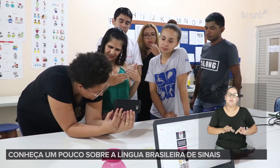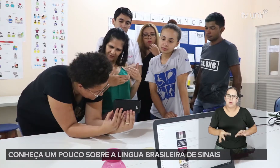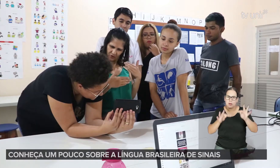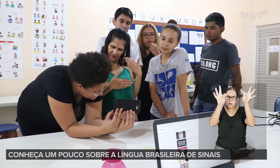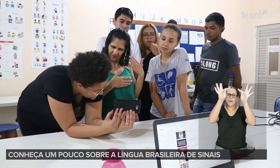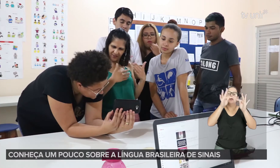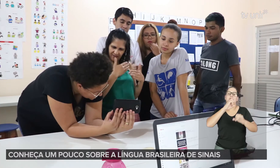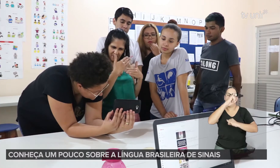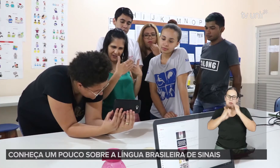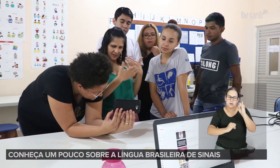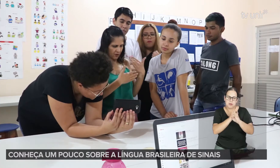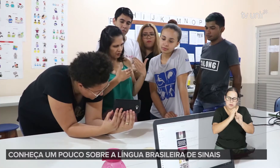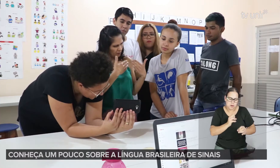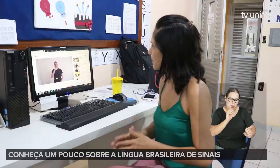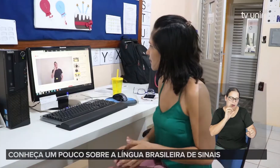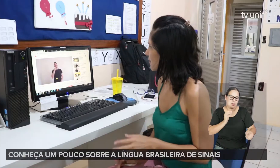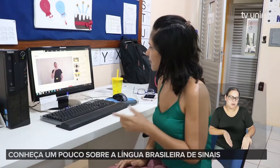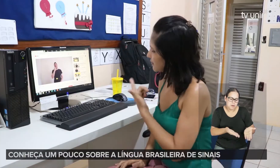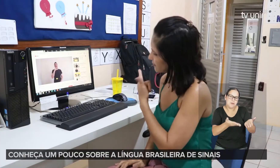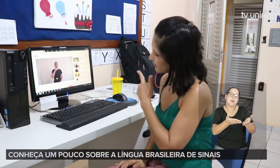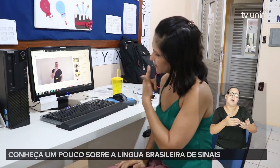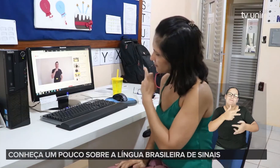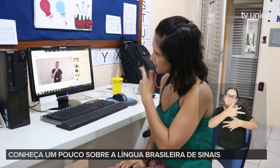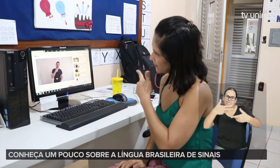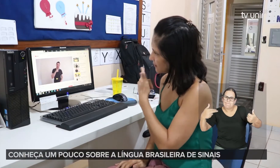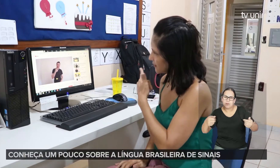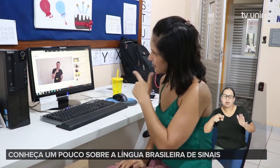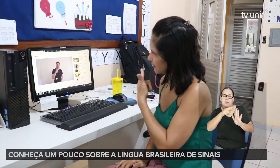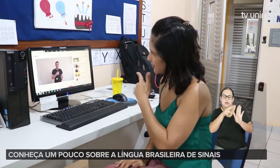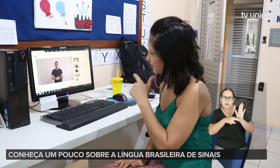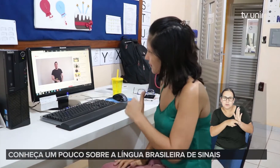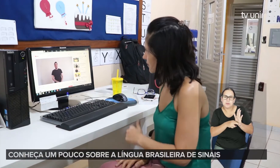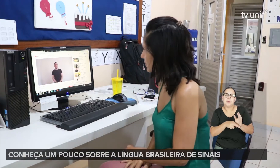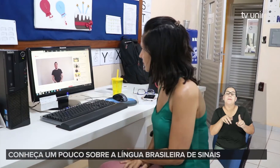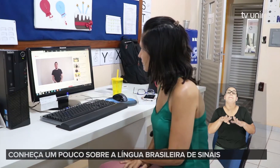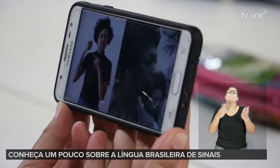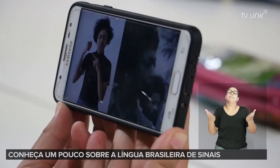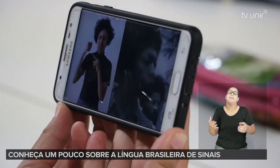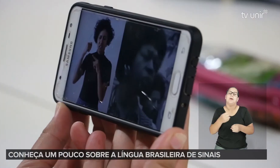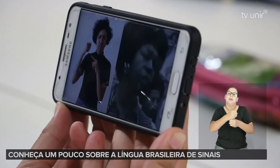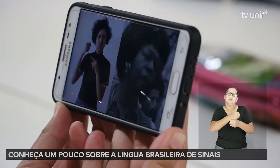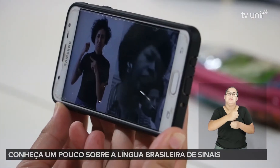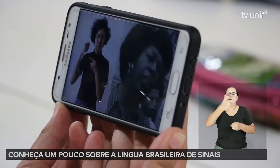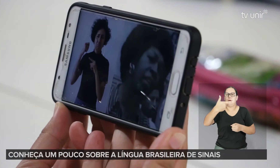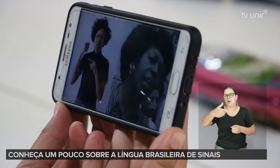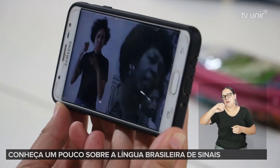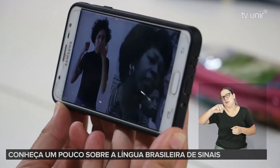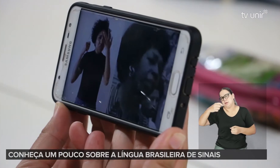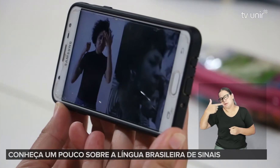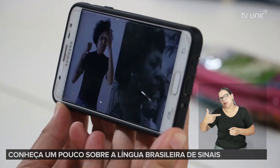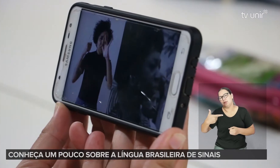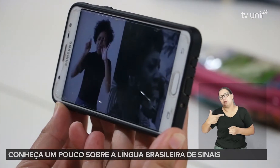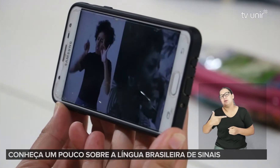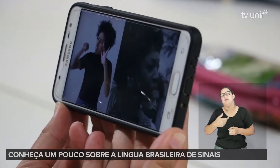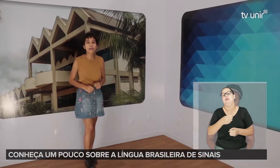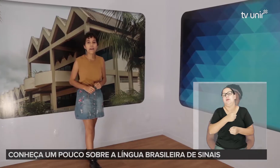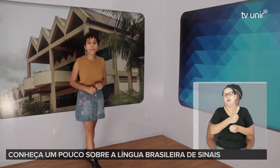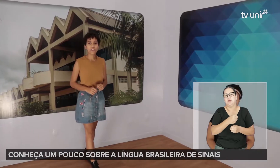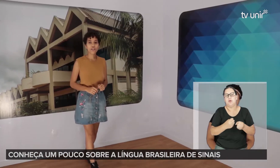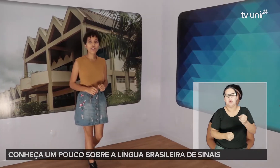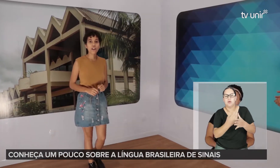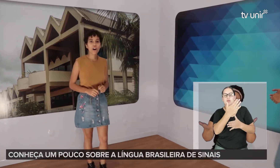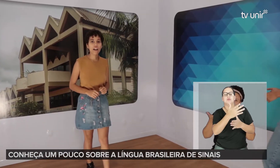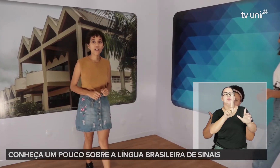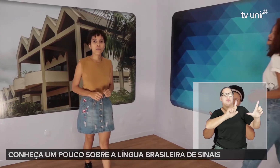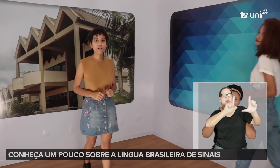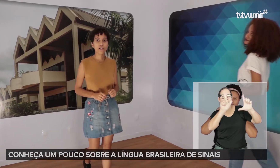avanço da tecnologia e a influência da internet, surgem vários programas, mas só em meados dos anos 2000 surge a necessidade de